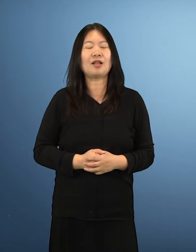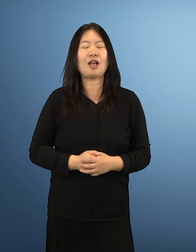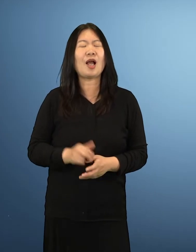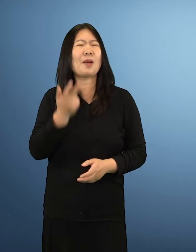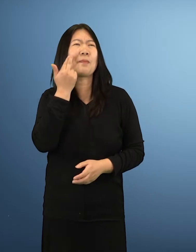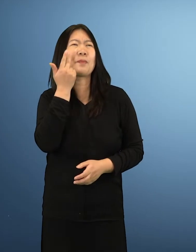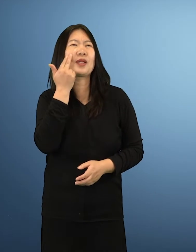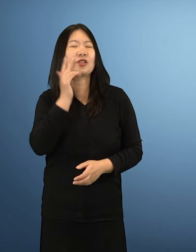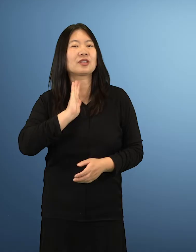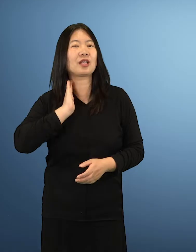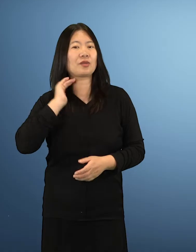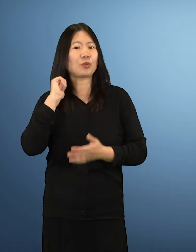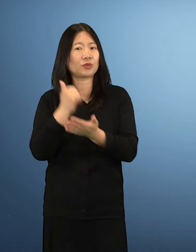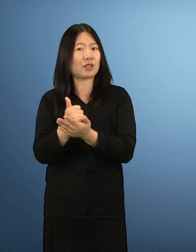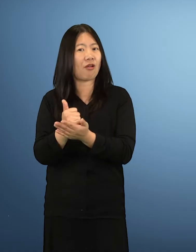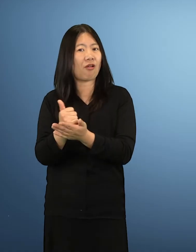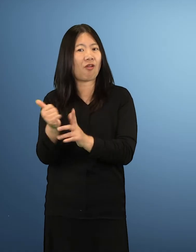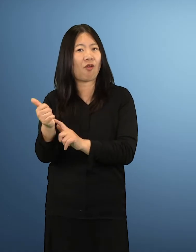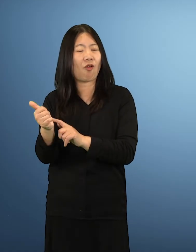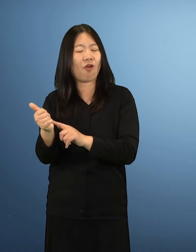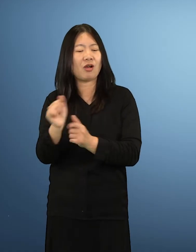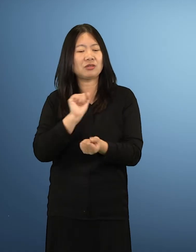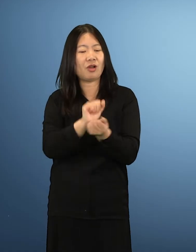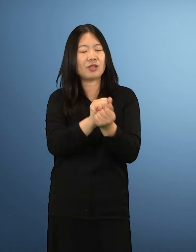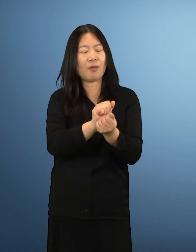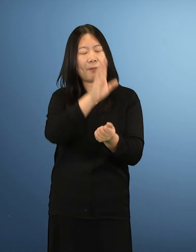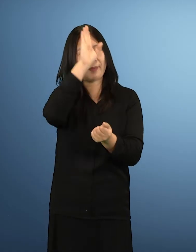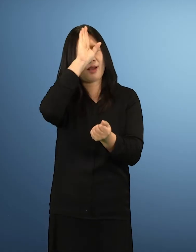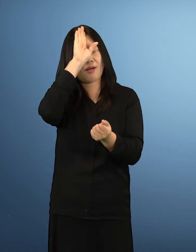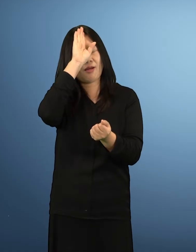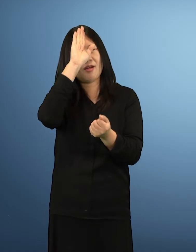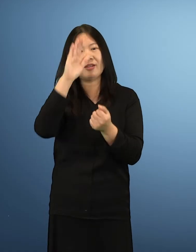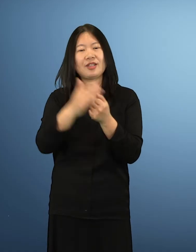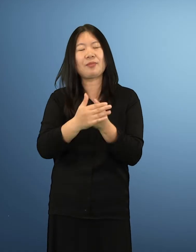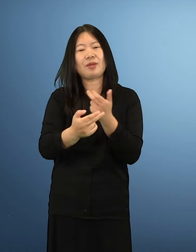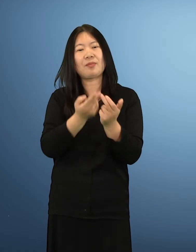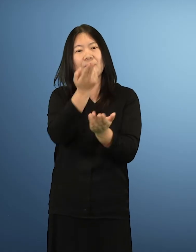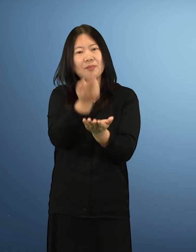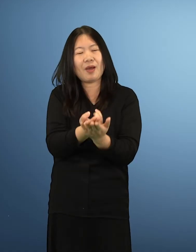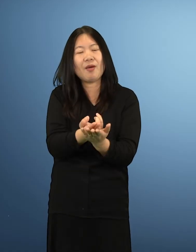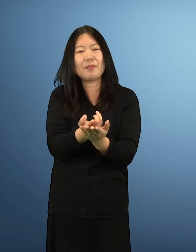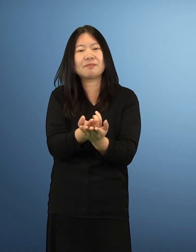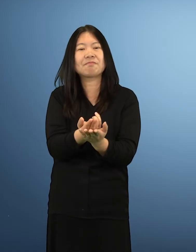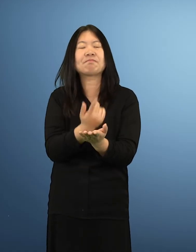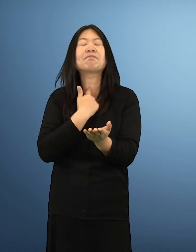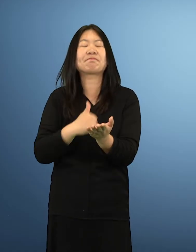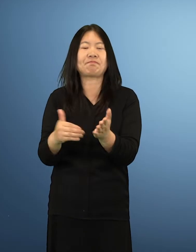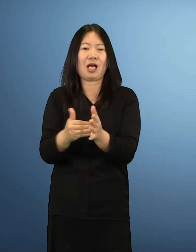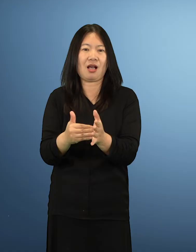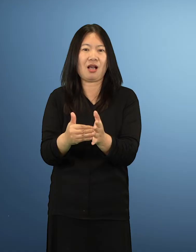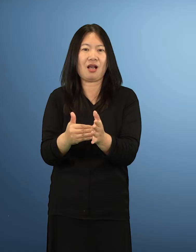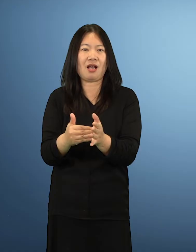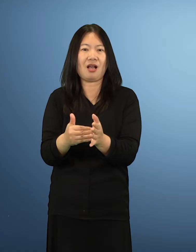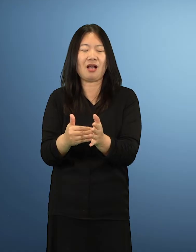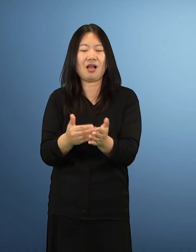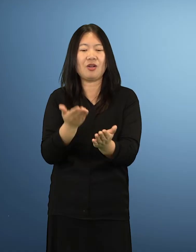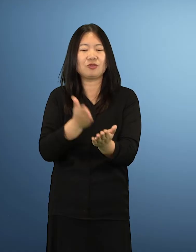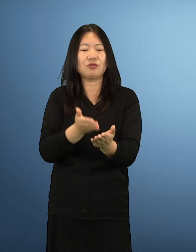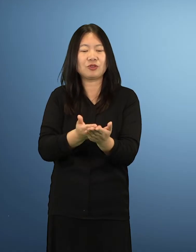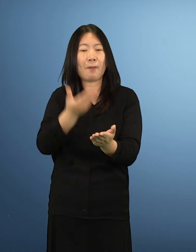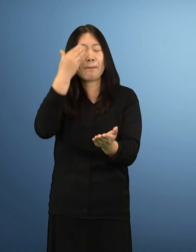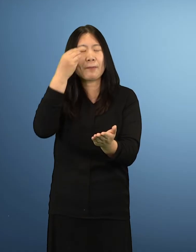최초강대국인 미국의 대통령까지 이 전염병에 걸려 입원을 하는 사태를 뉴스 넘어